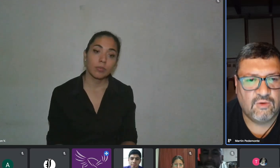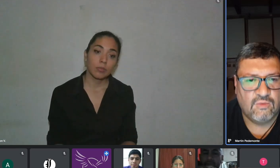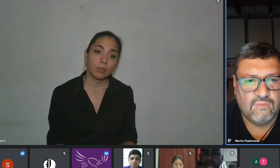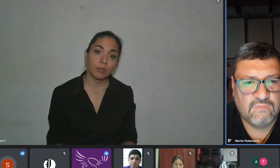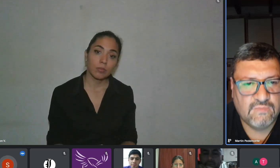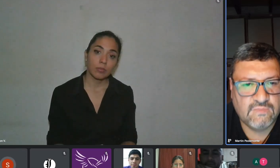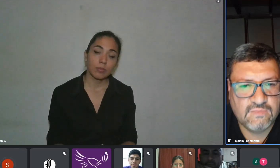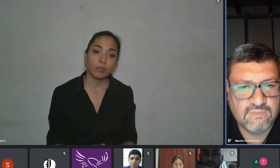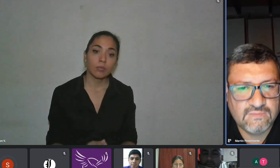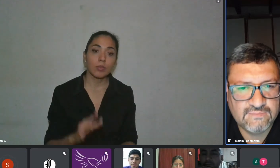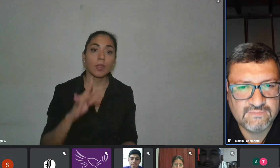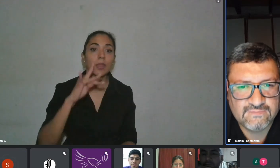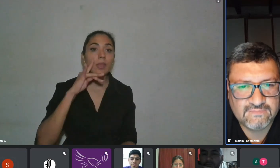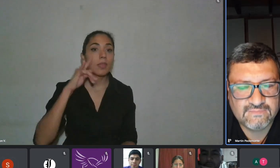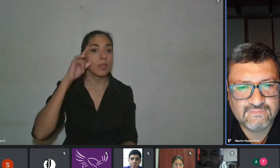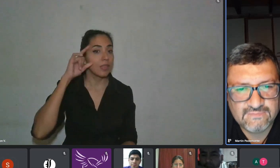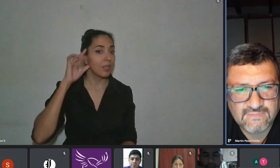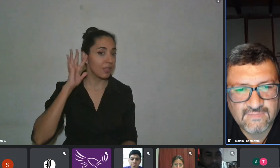Buenas Diga, noches. Diego.